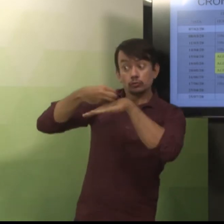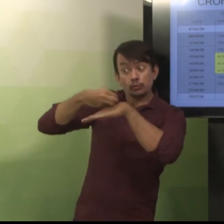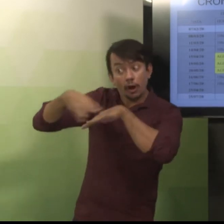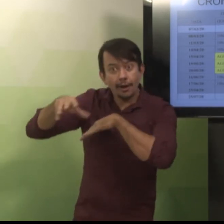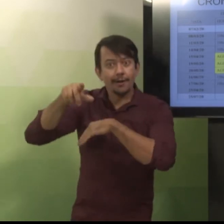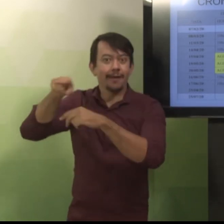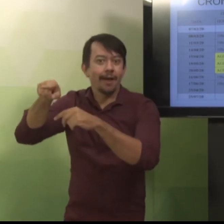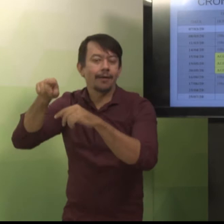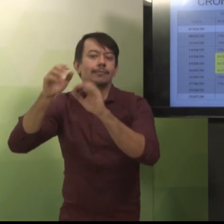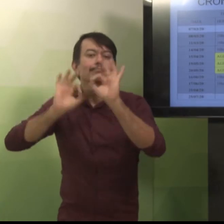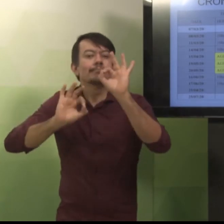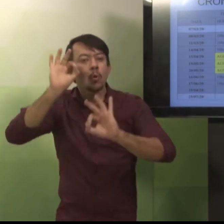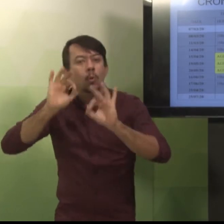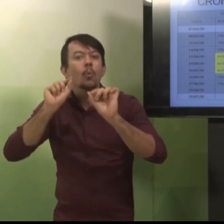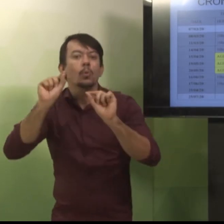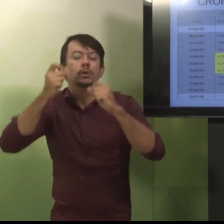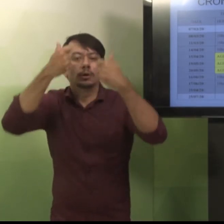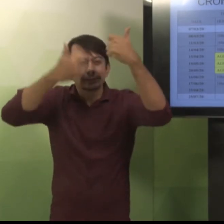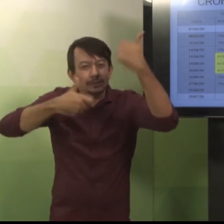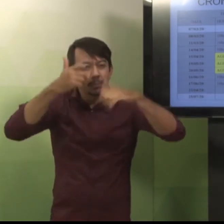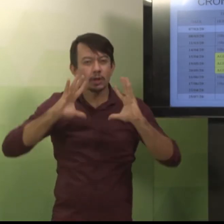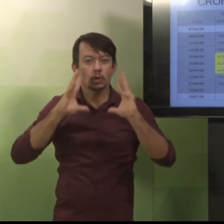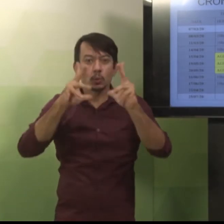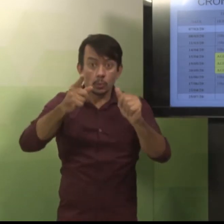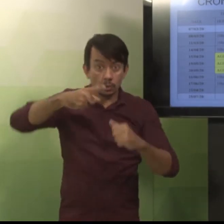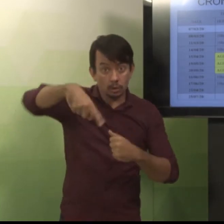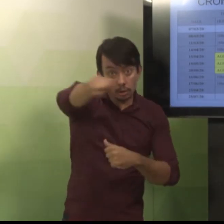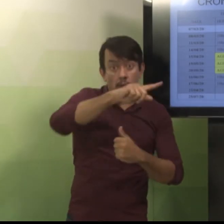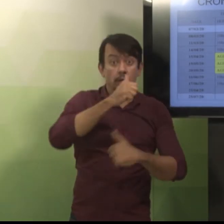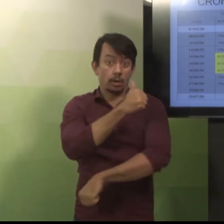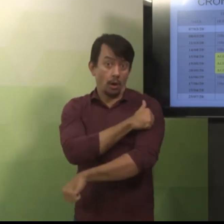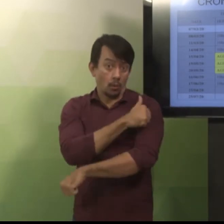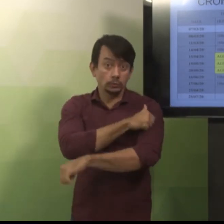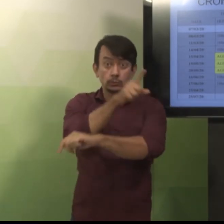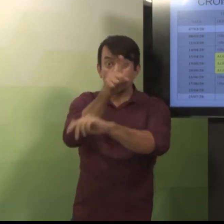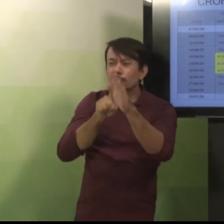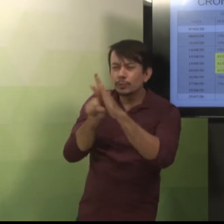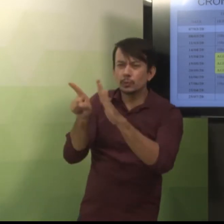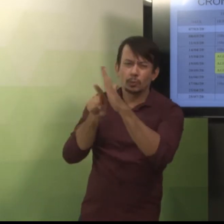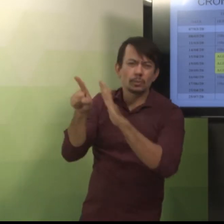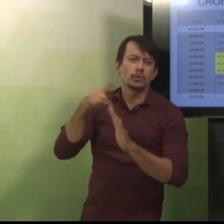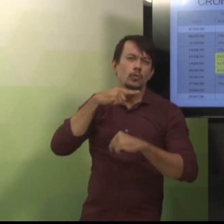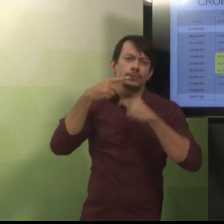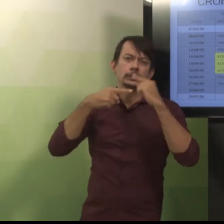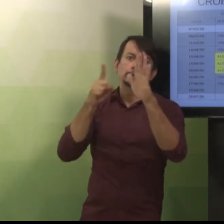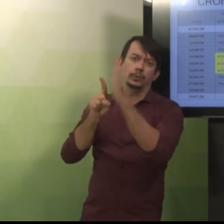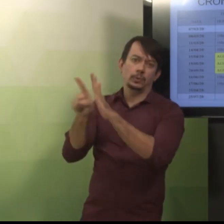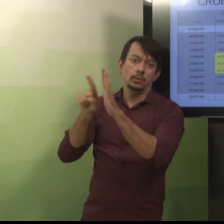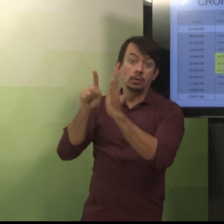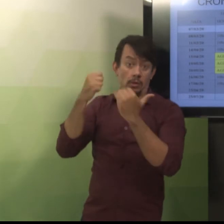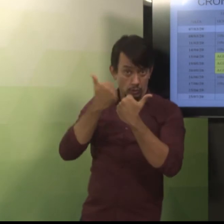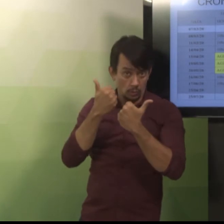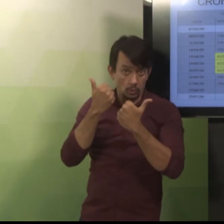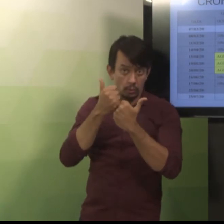passar para os tutores, vou organizar tudo, e vocês podem perguntar aos tutores,